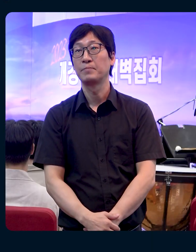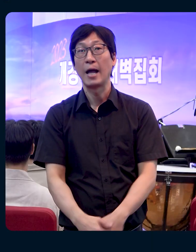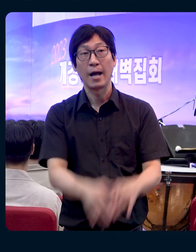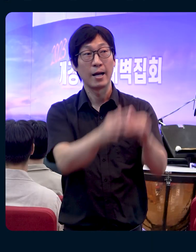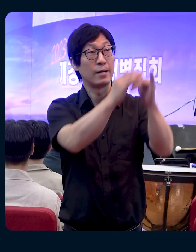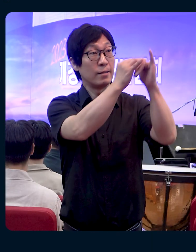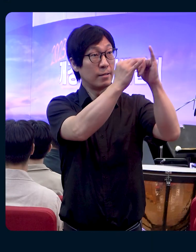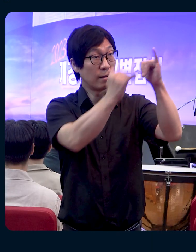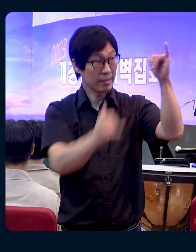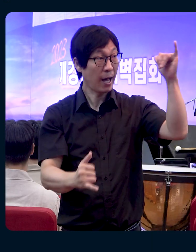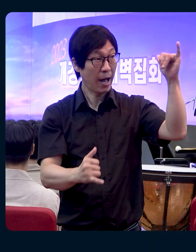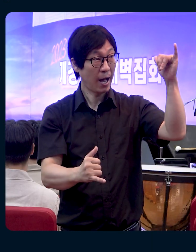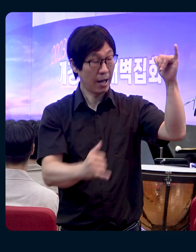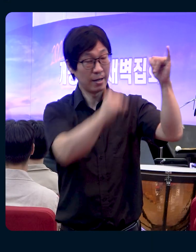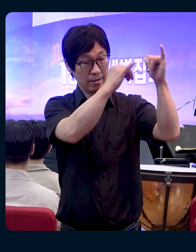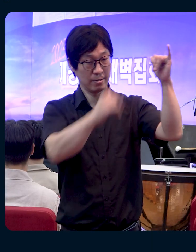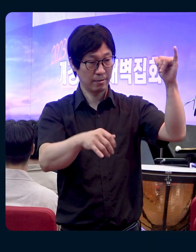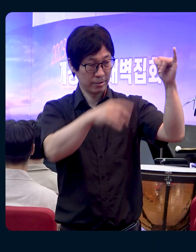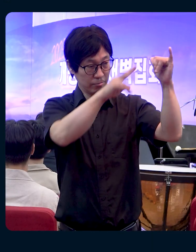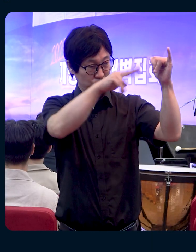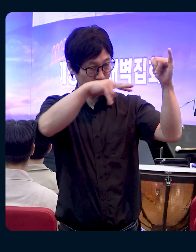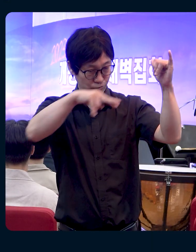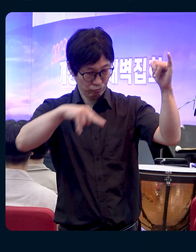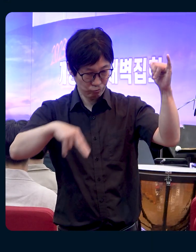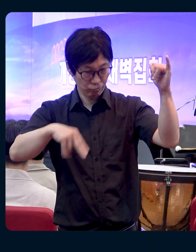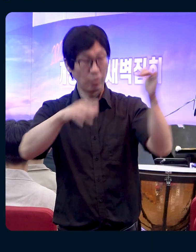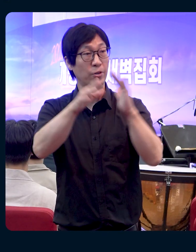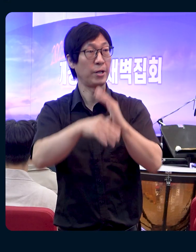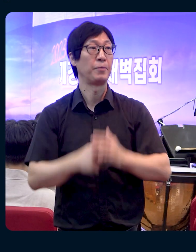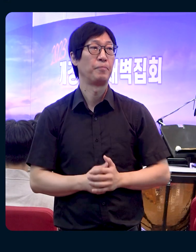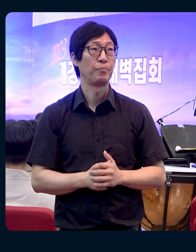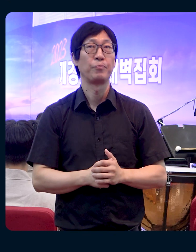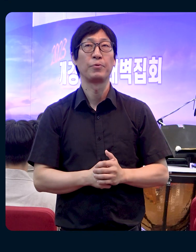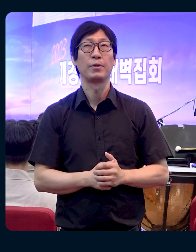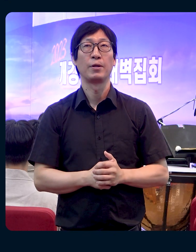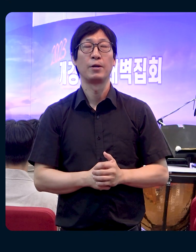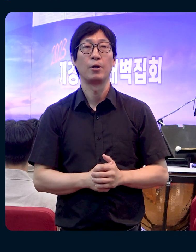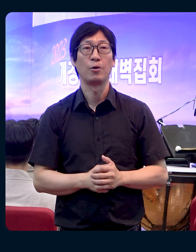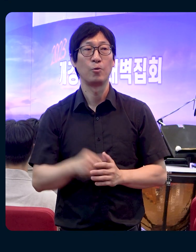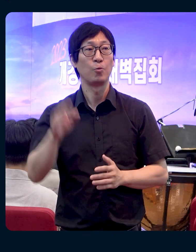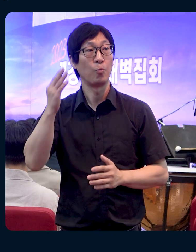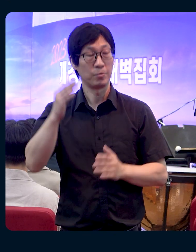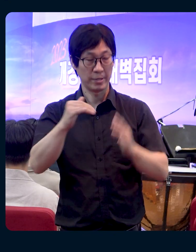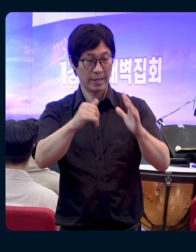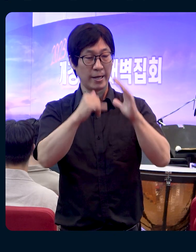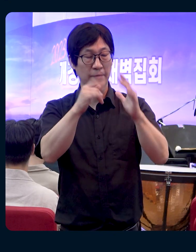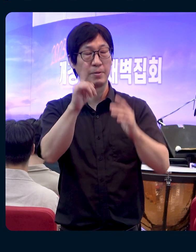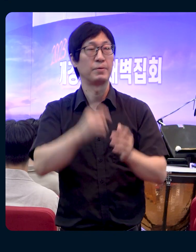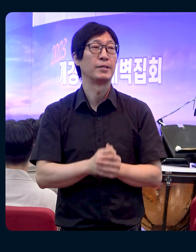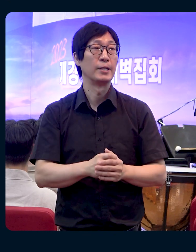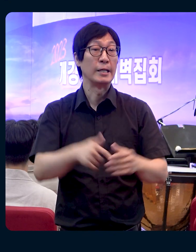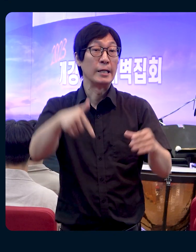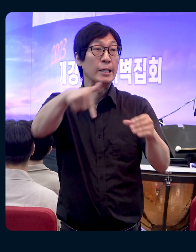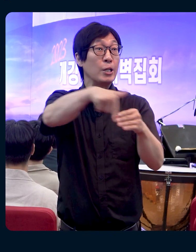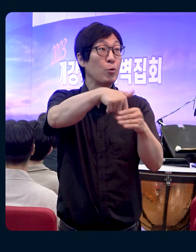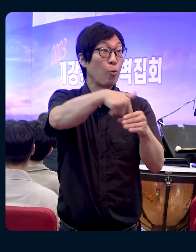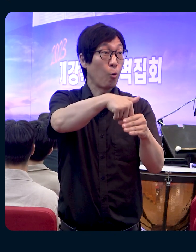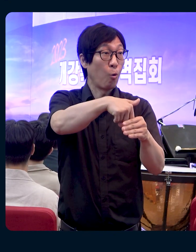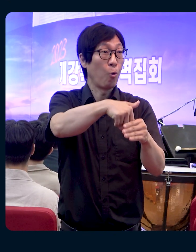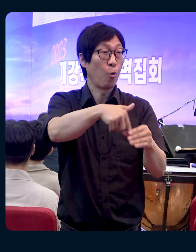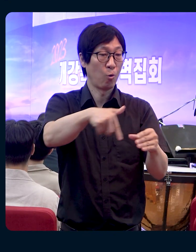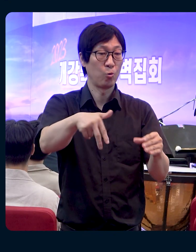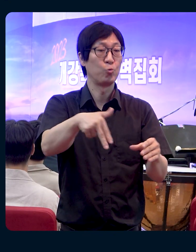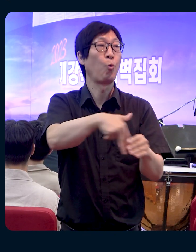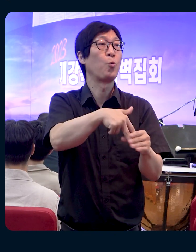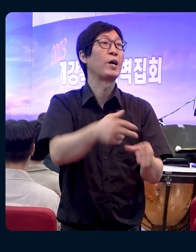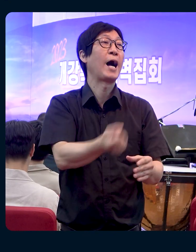역사적으로 볼 때, 이건 뭐 역사적으로 보는 겁니다. 특히 근대사에서 기독교 국가들은